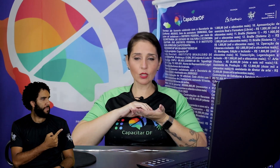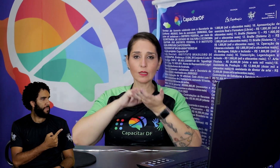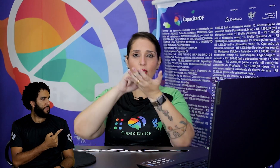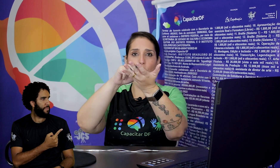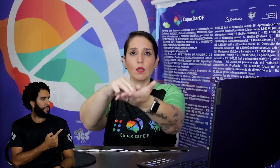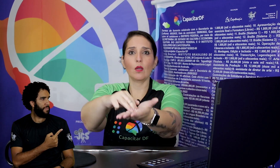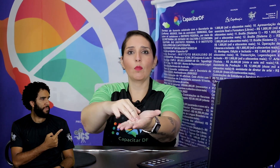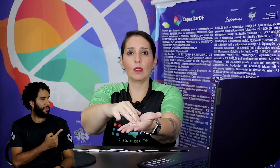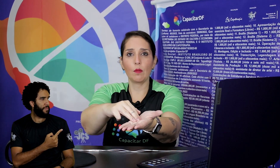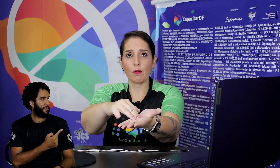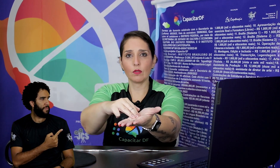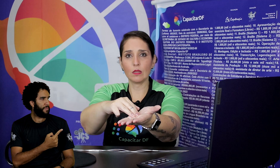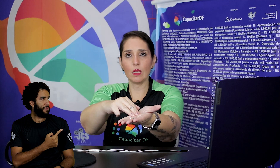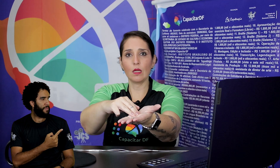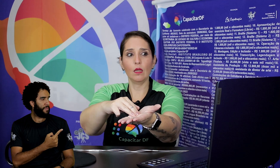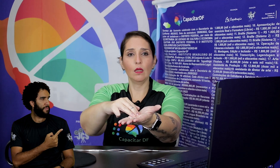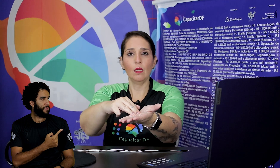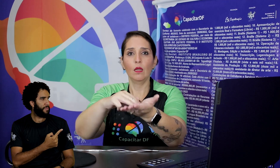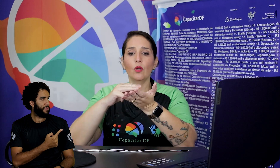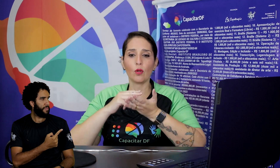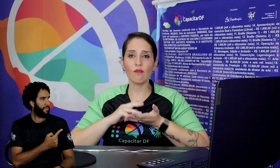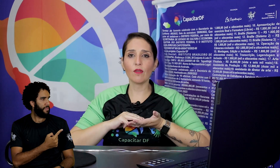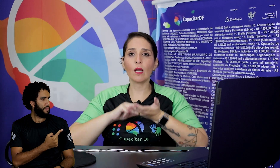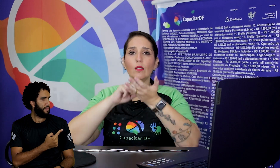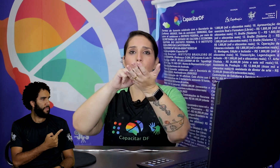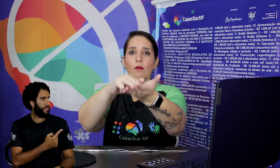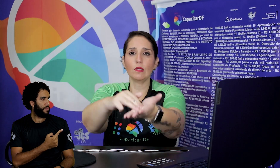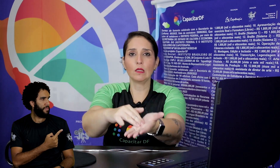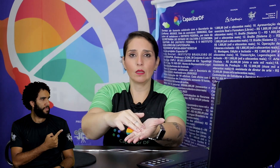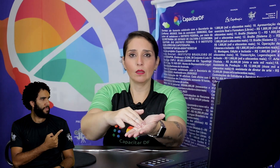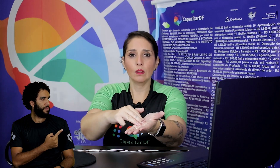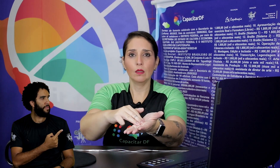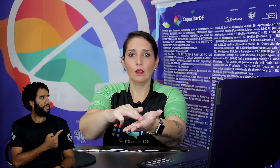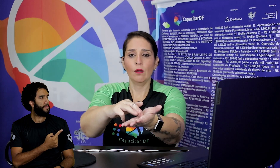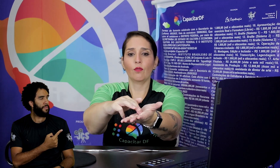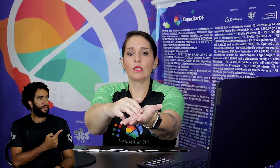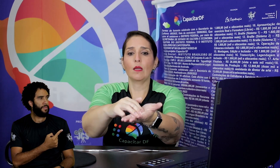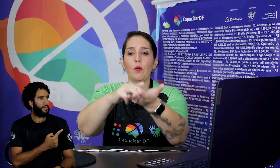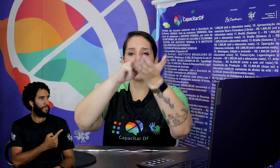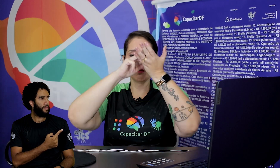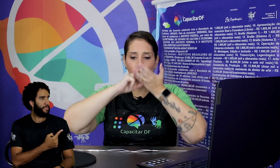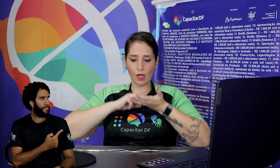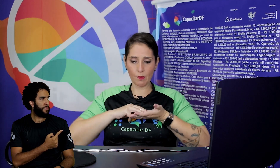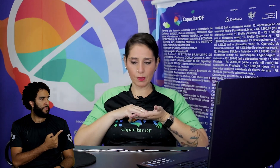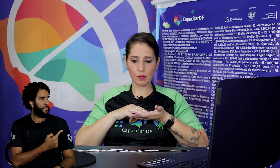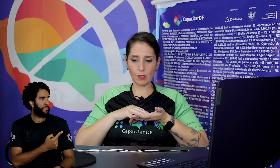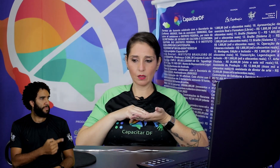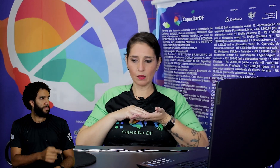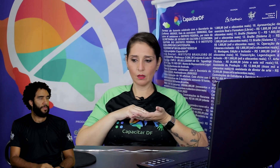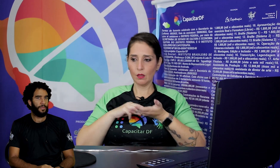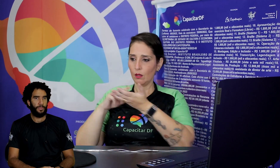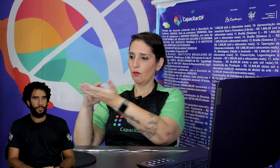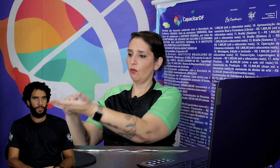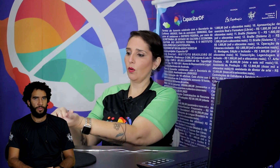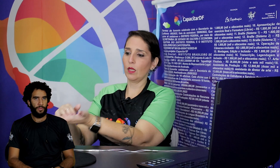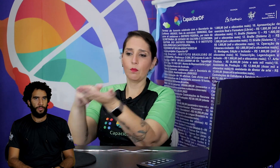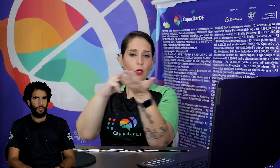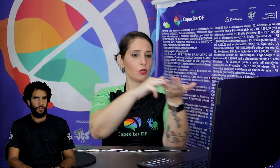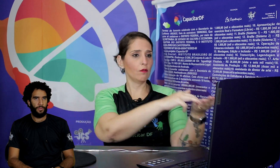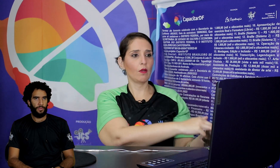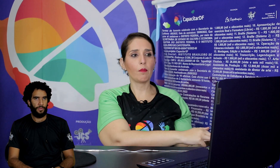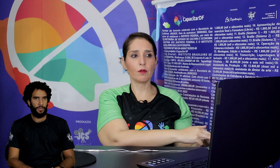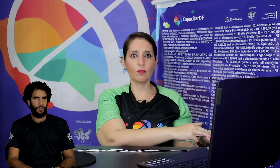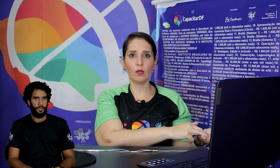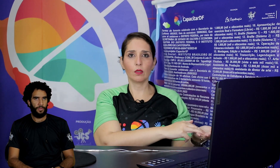Então, se a mensagem sai de mim e eu mandei para você, eu estou enviando para você. Você pode enviar para mim. Fulano